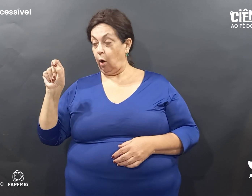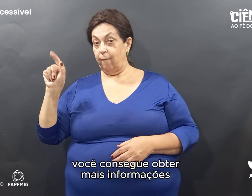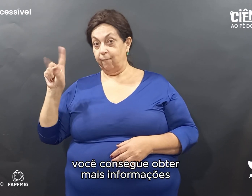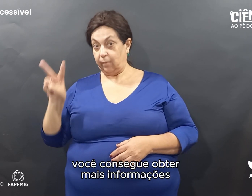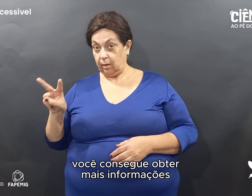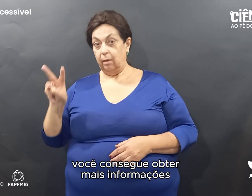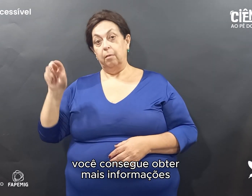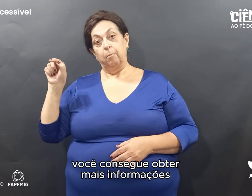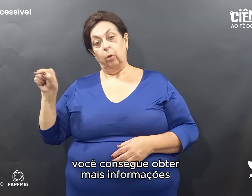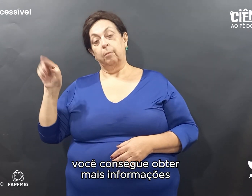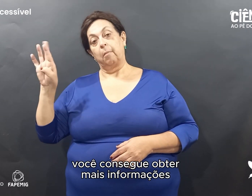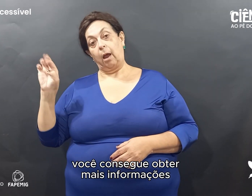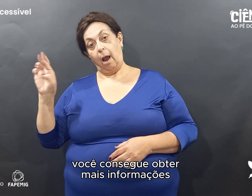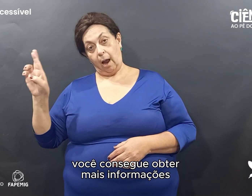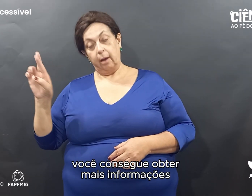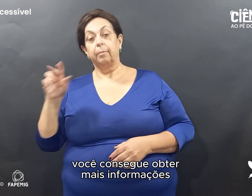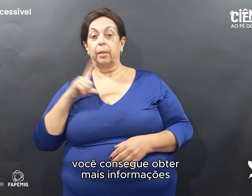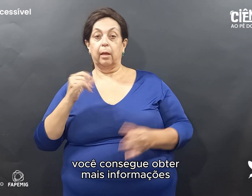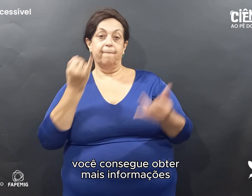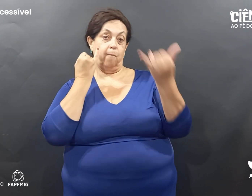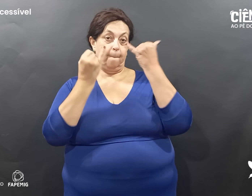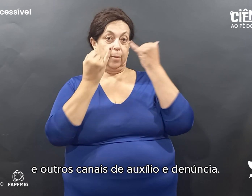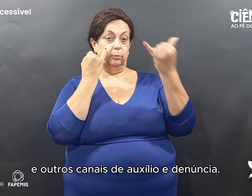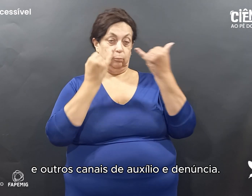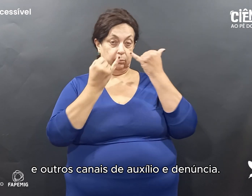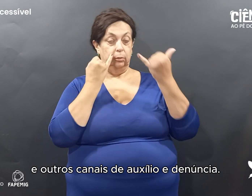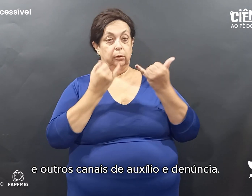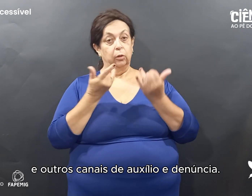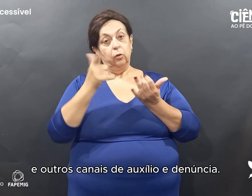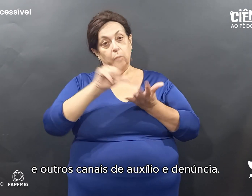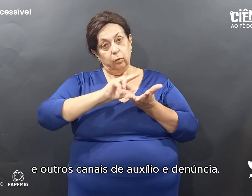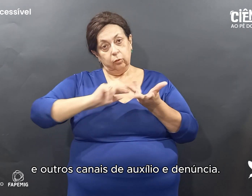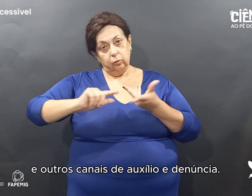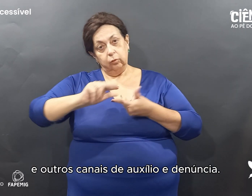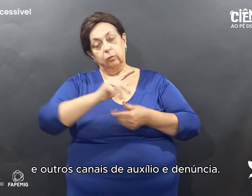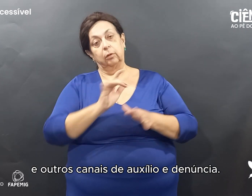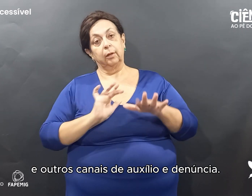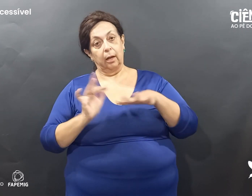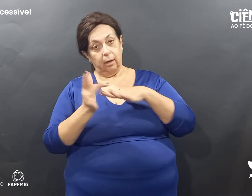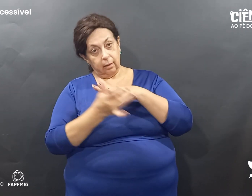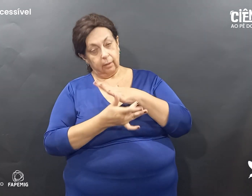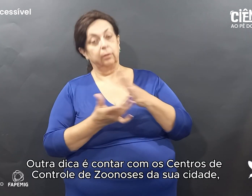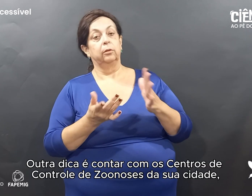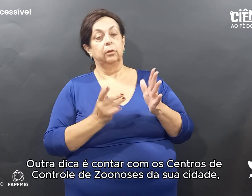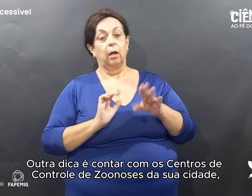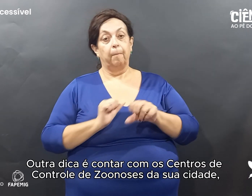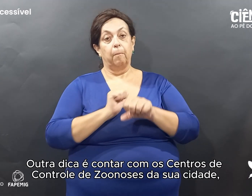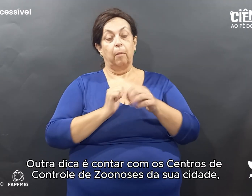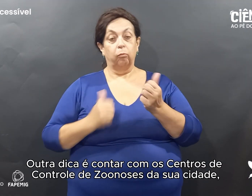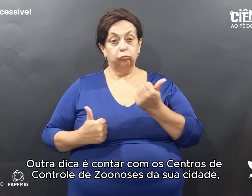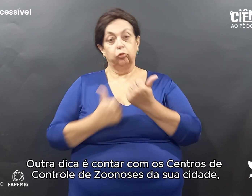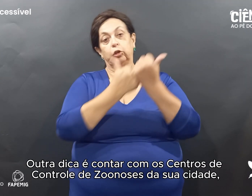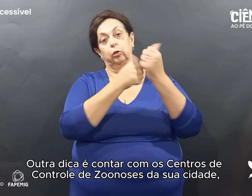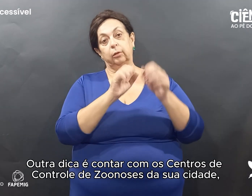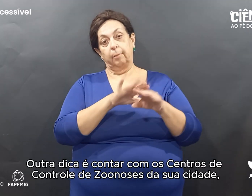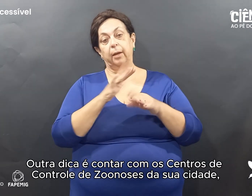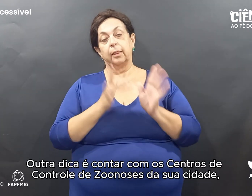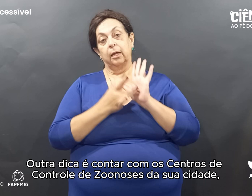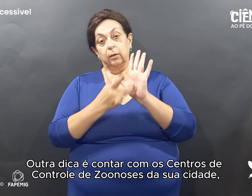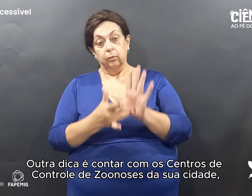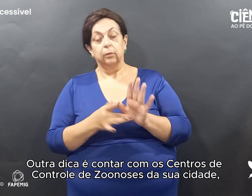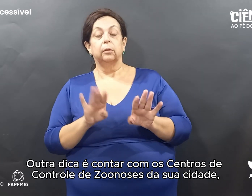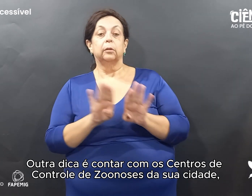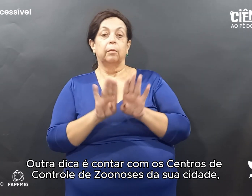www.ima.mg.gov.br, você consegue obter mais informações e outros canais de auxílio e denúncia. Outra dica é contar com